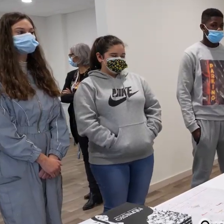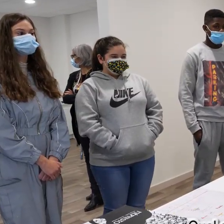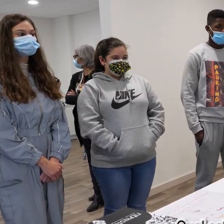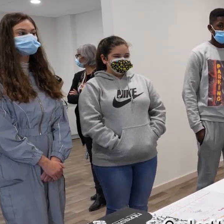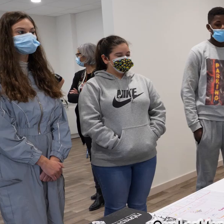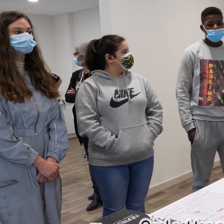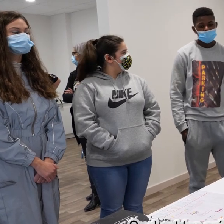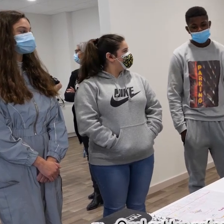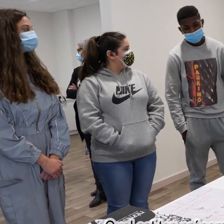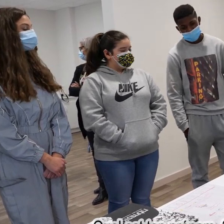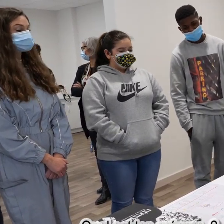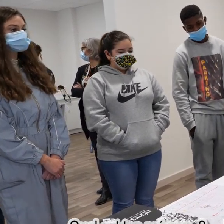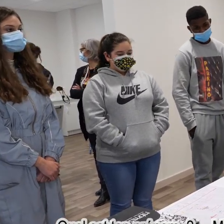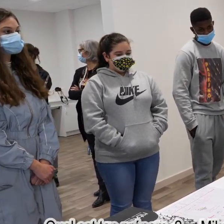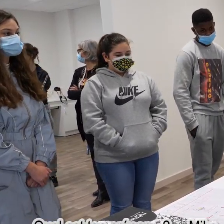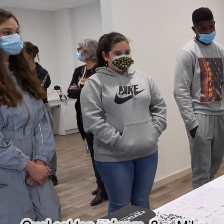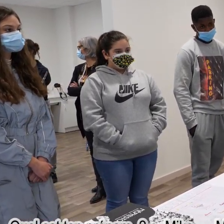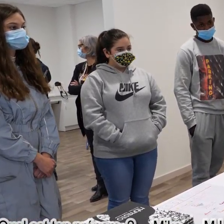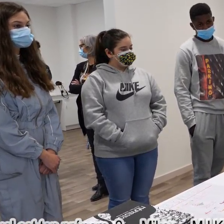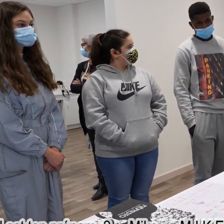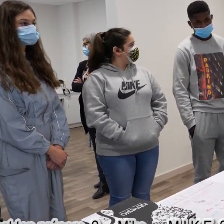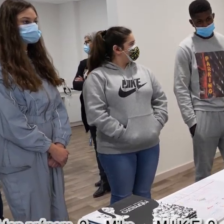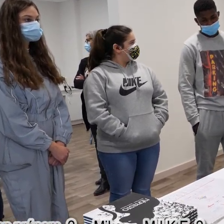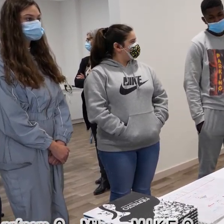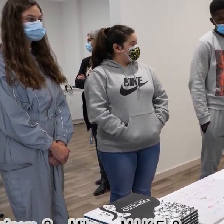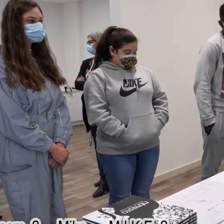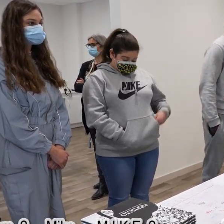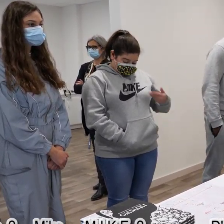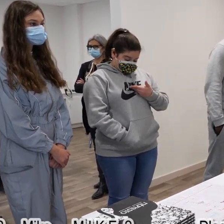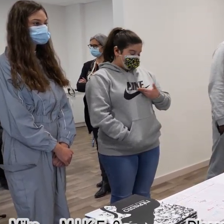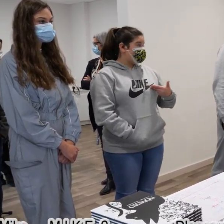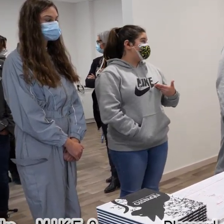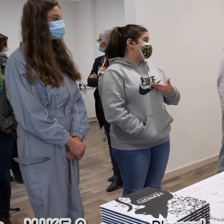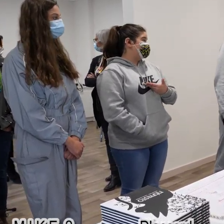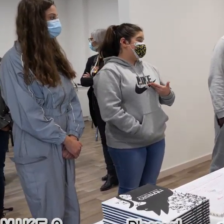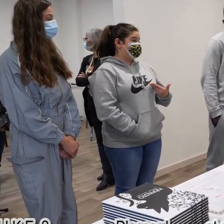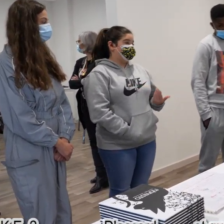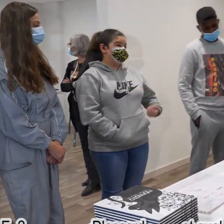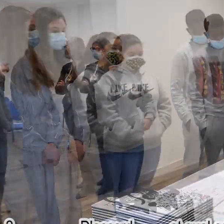Quel est ton prénom ? Mike. Mike. M-I-K-E.